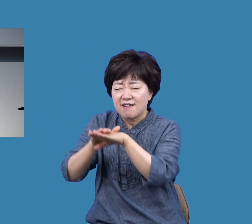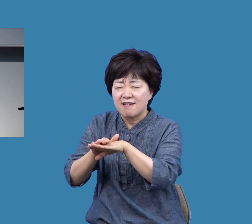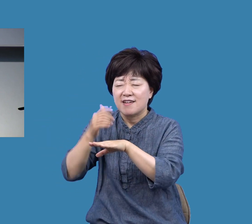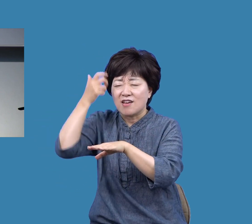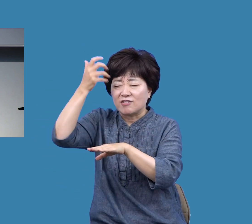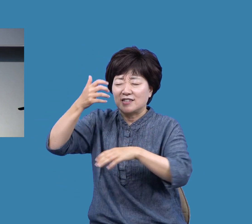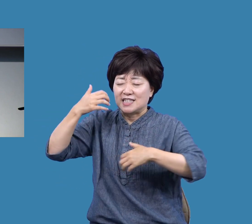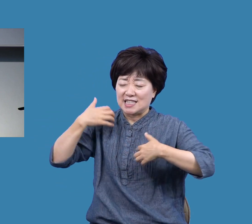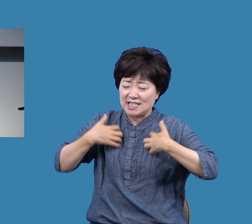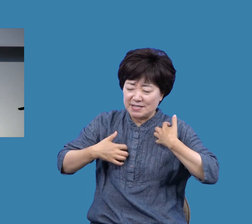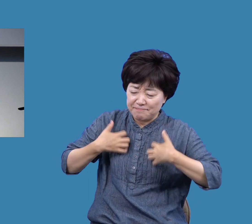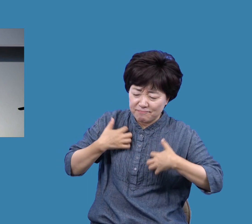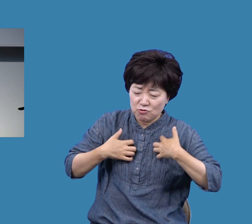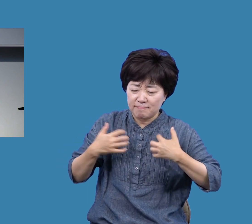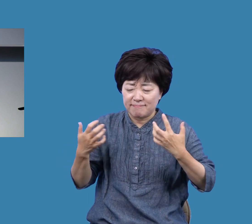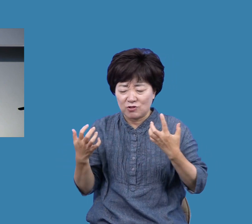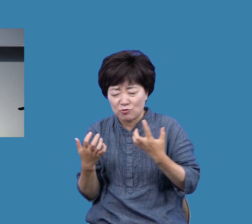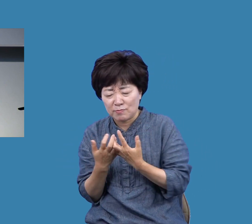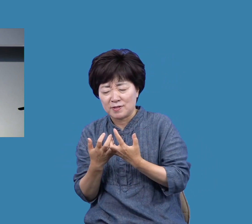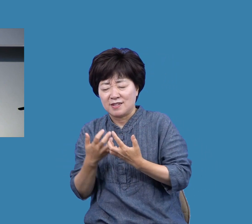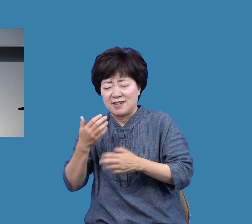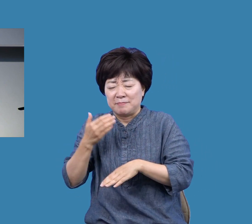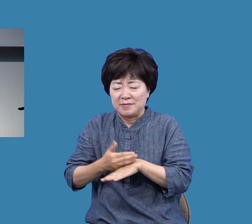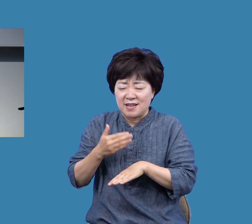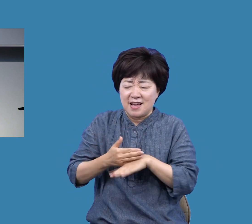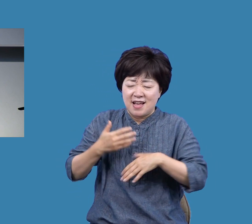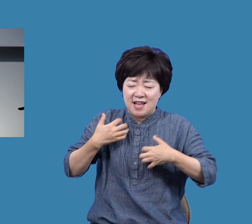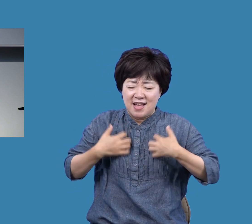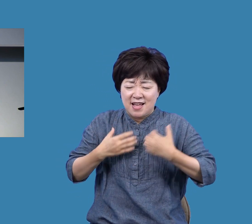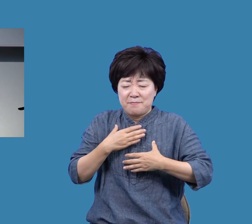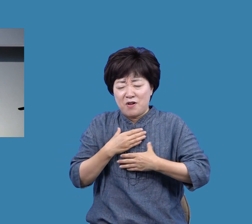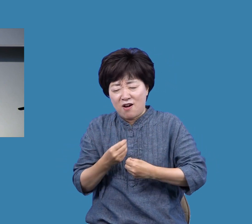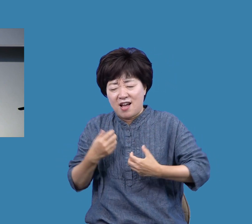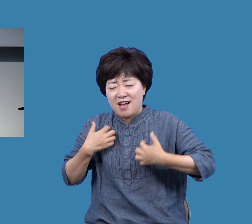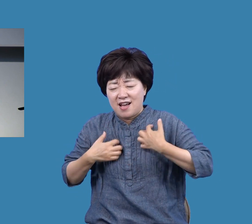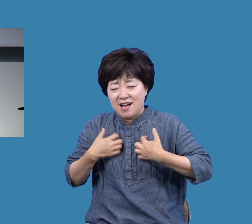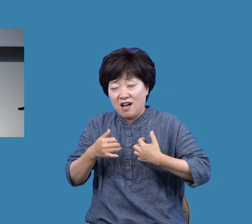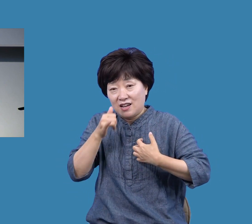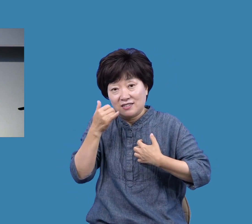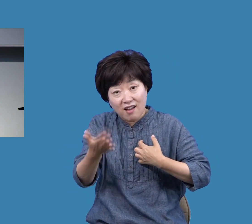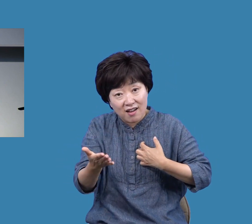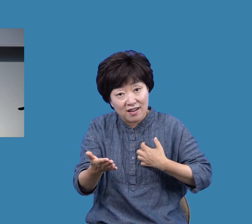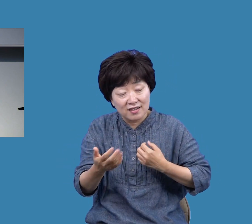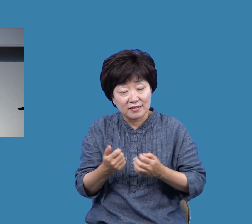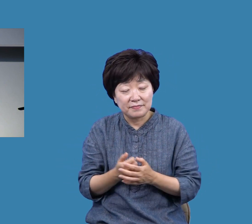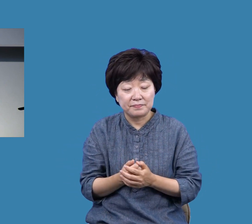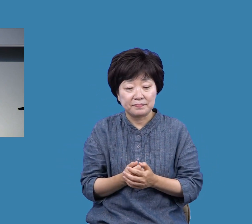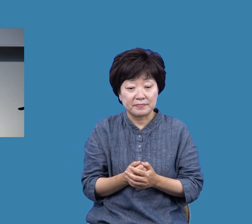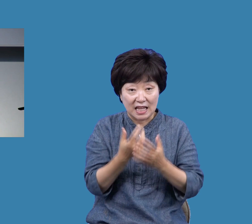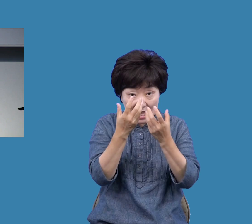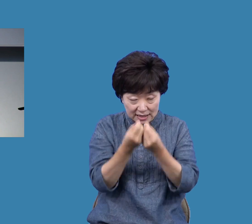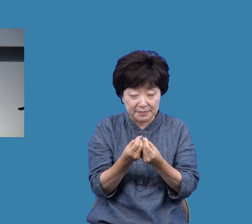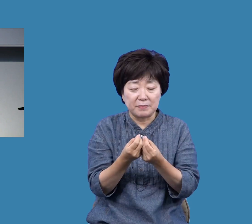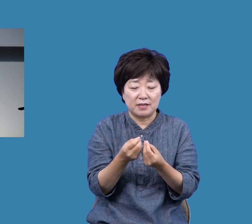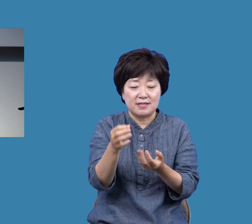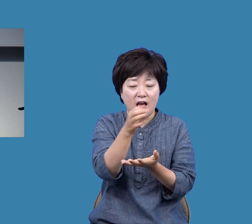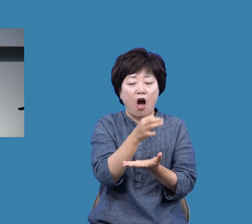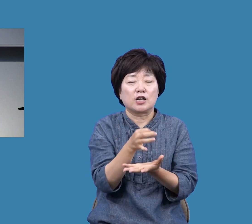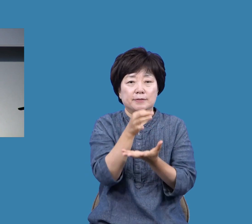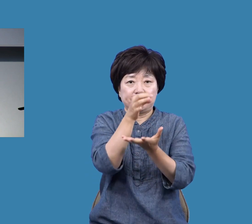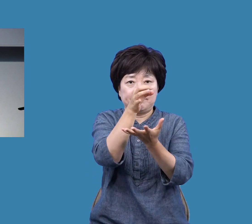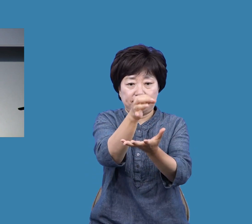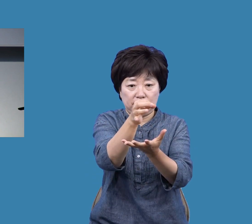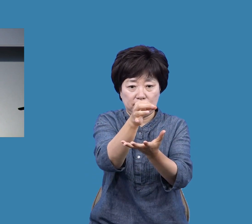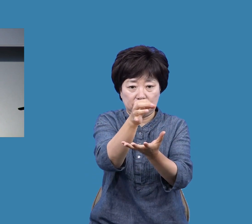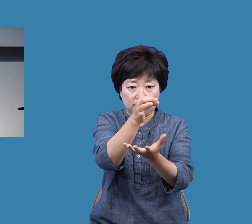기쁨과 충만함 때문에 그 일이 행해지고 있냐고. 뭐 예를 들면 여러분이 헌금을 합니다. 그러면 헌금을 하고 있는